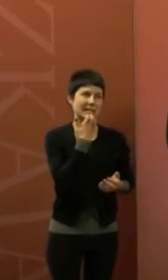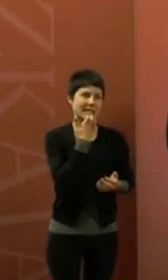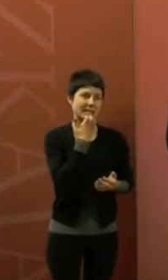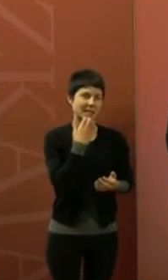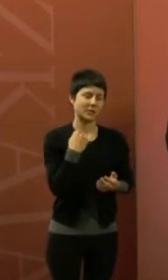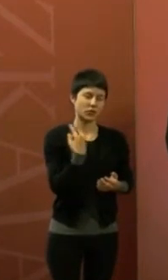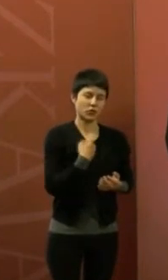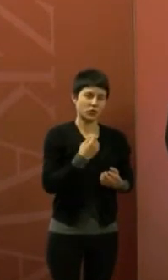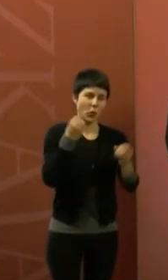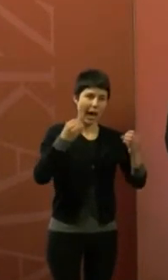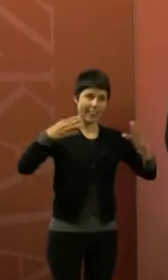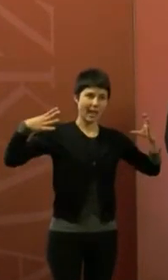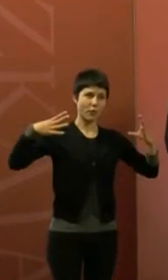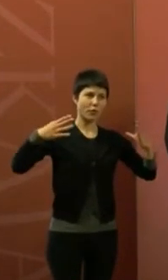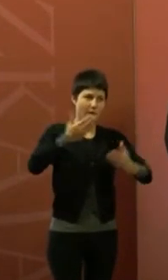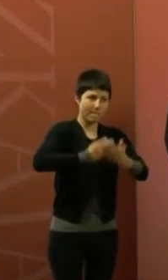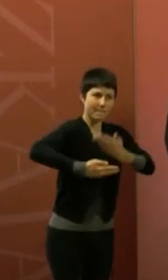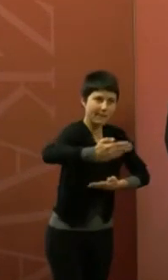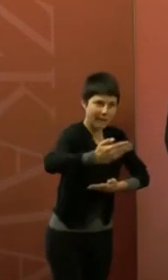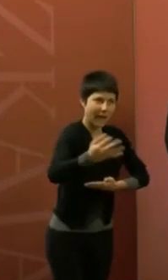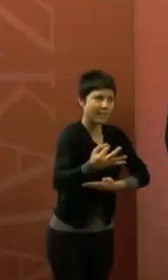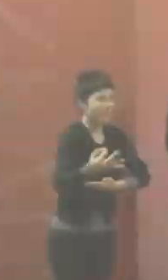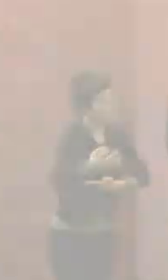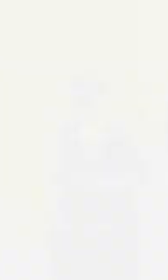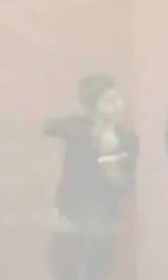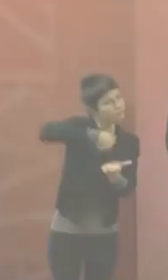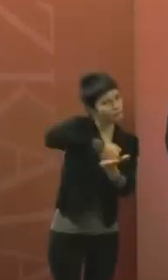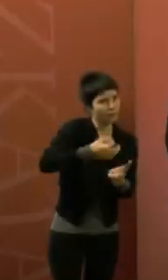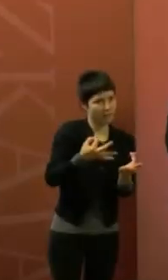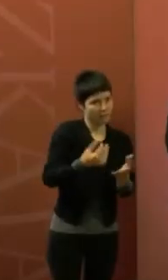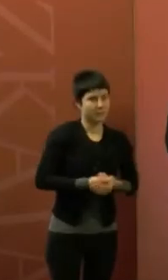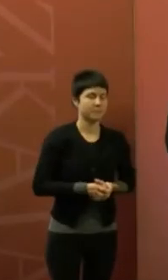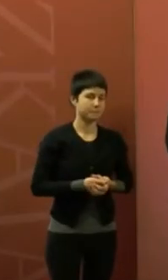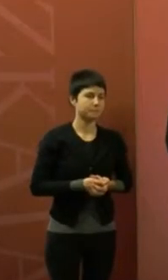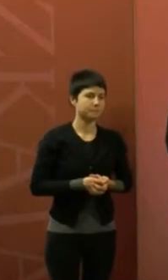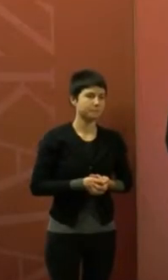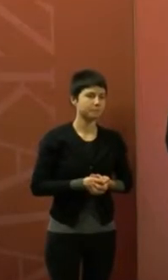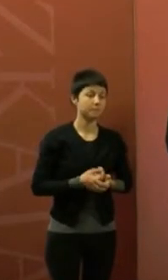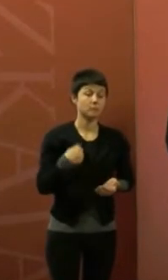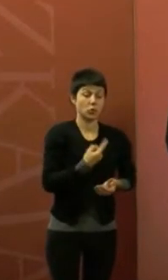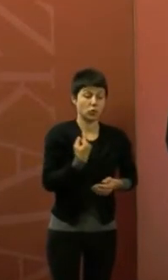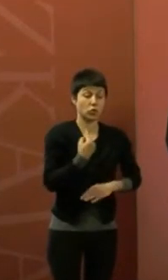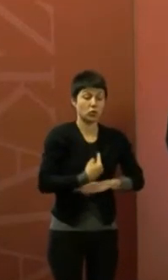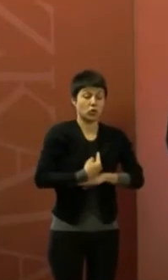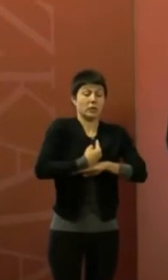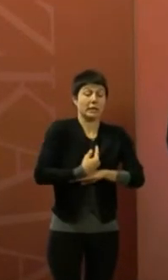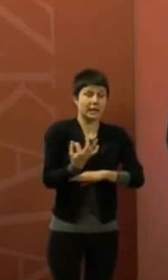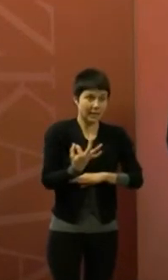estamos dispuestos y dispuestas a ser también su altavoz. Y nuestra obligación